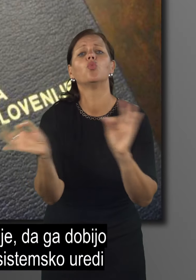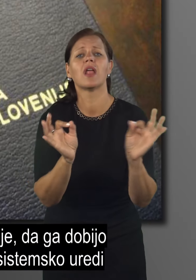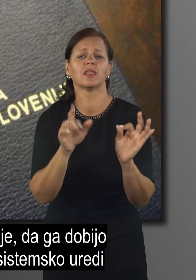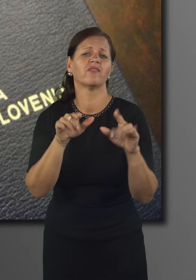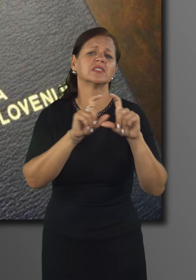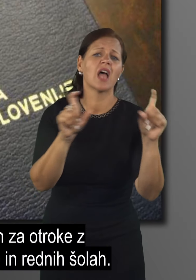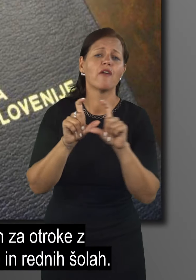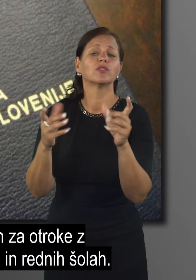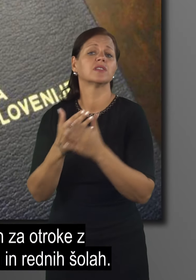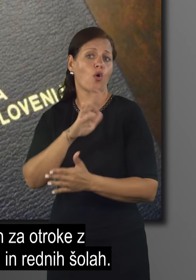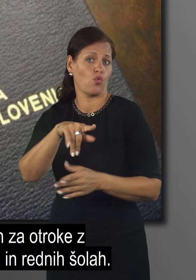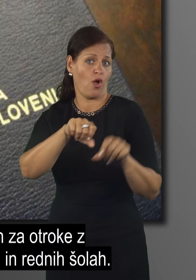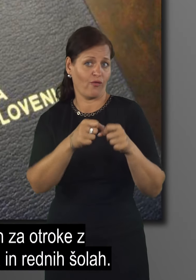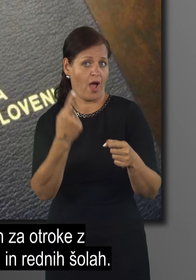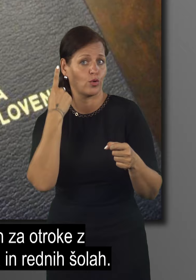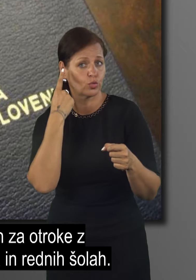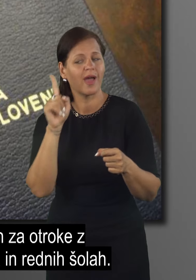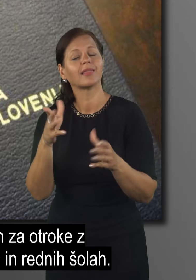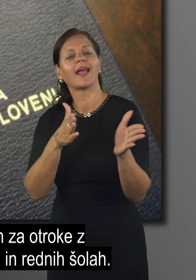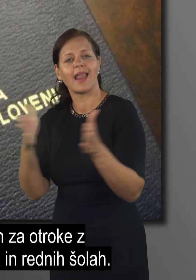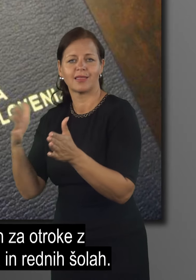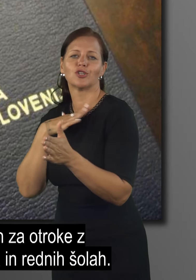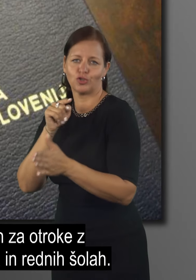v zavodih za otroke z okvaro sluha in rednih šolah.